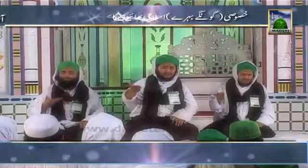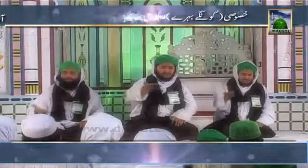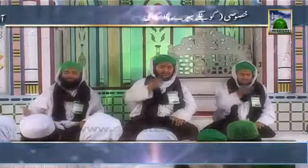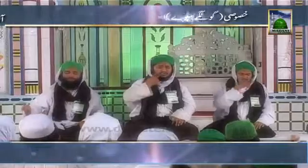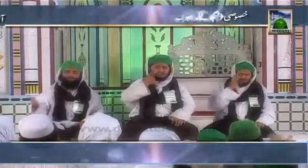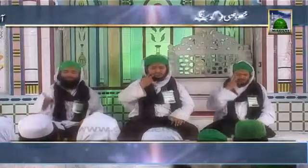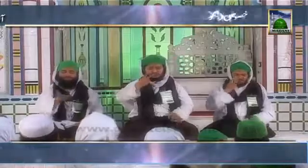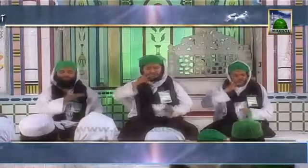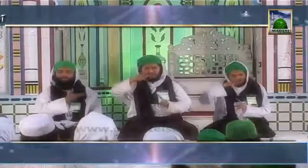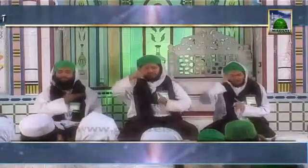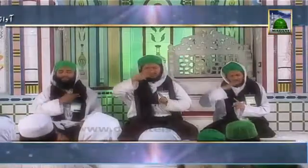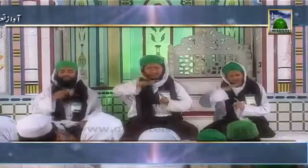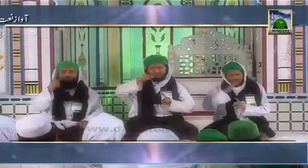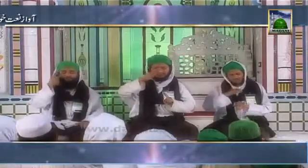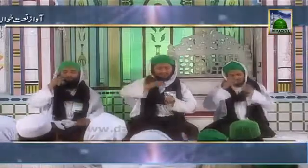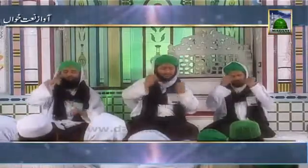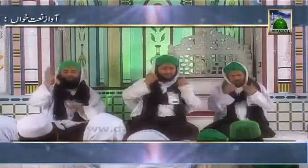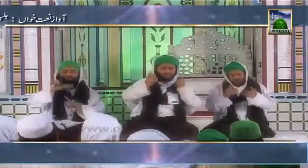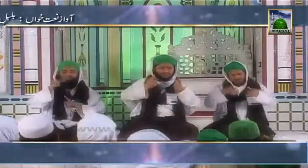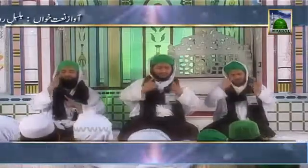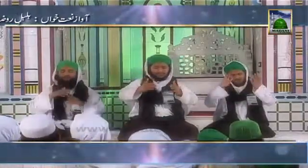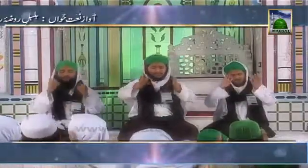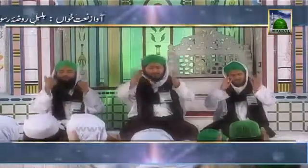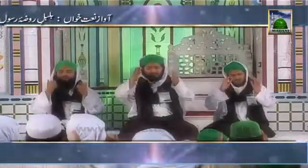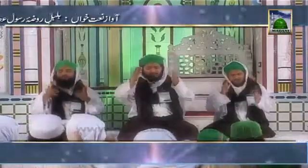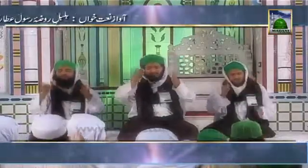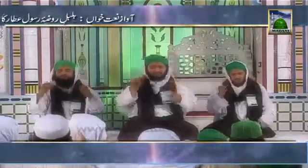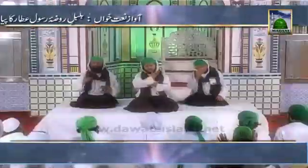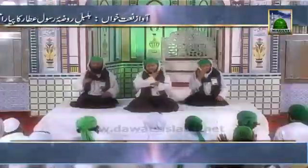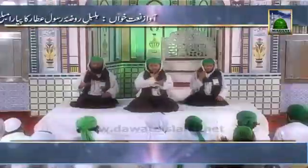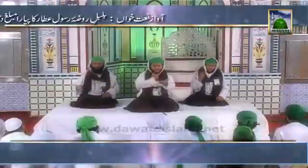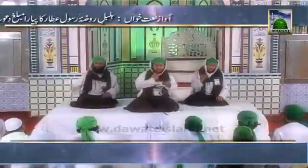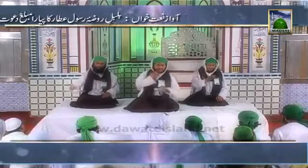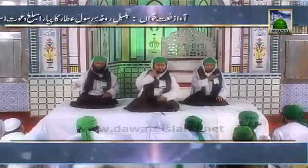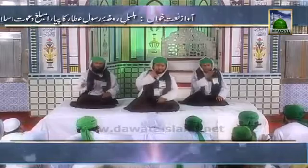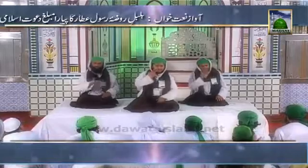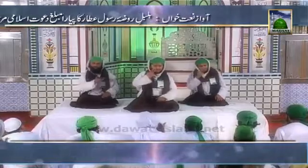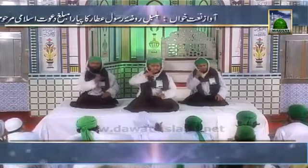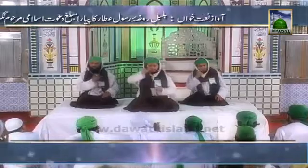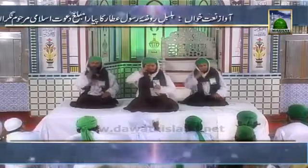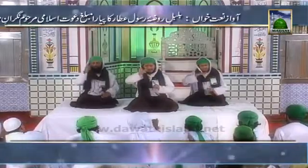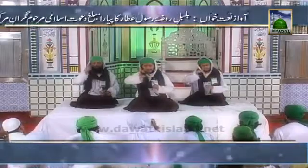پر نظر کرم فرمائی، جس پر نظر